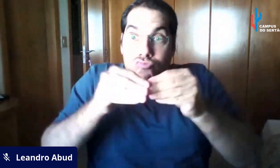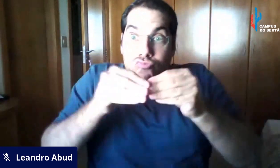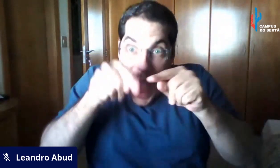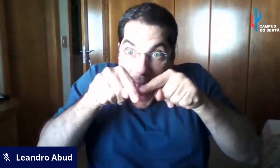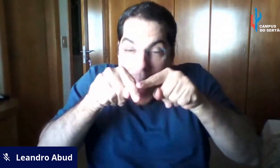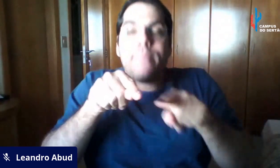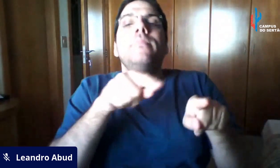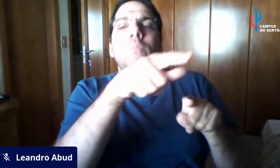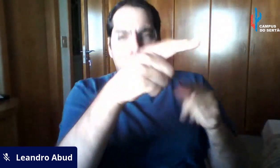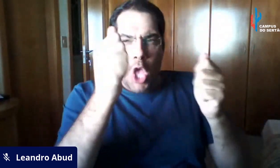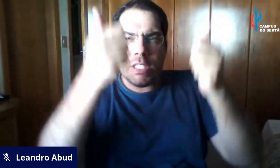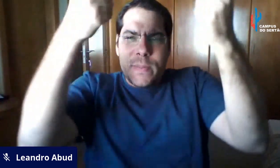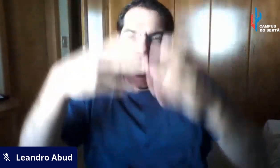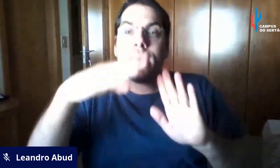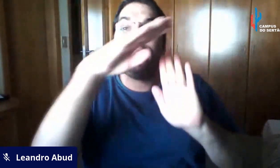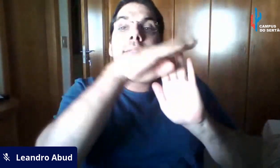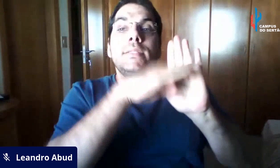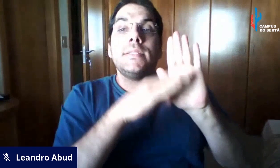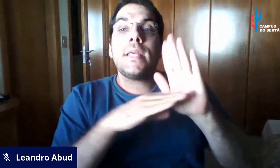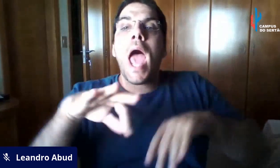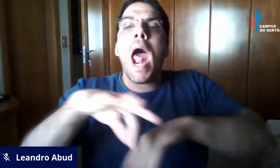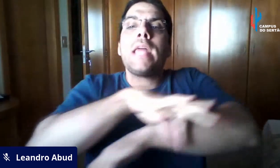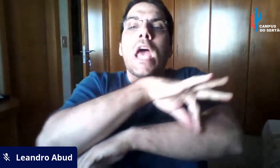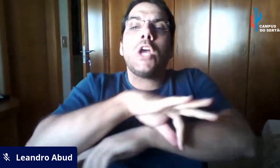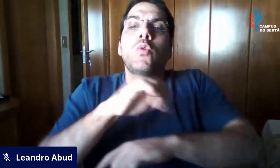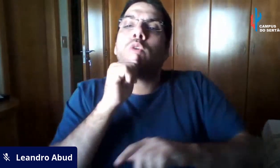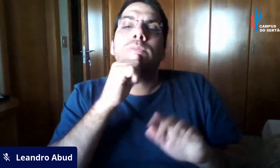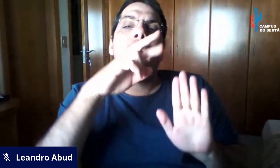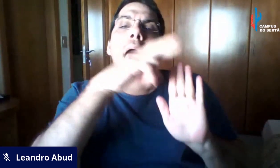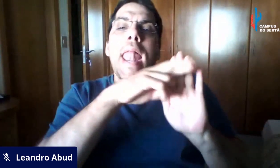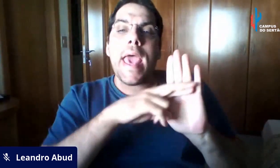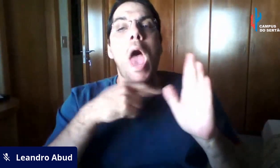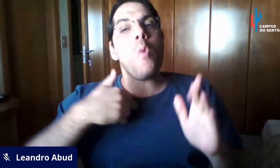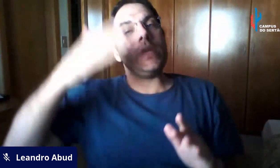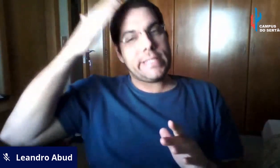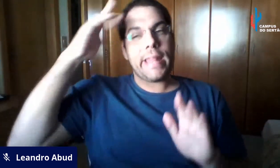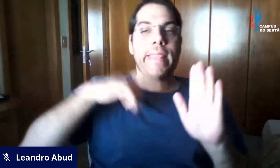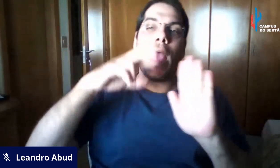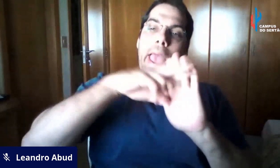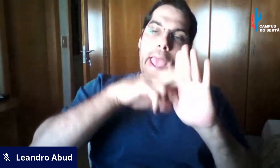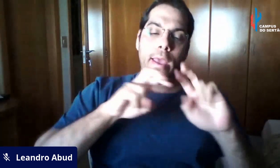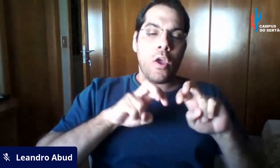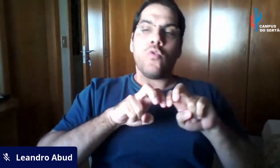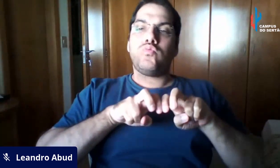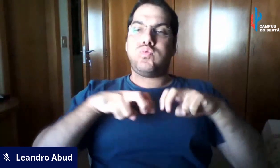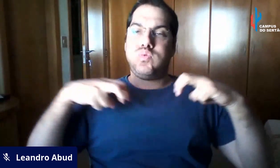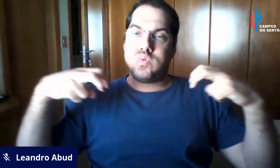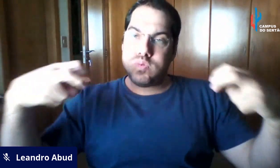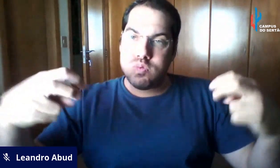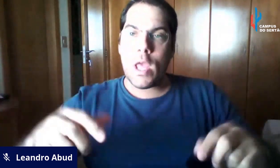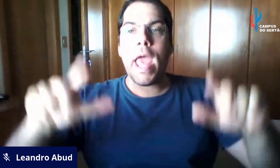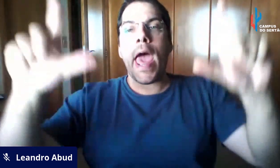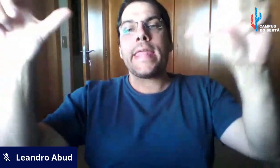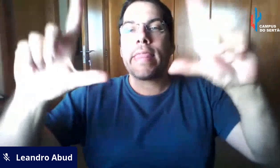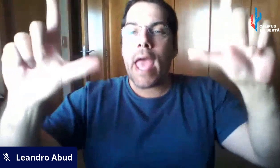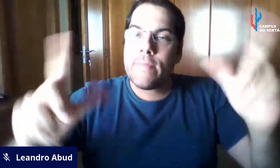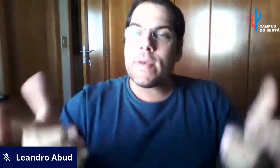me formei em arquitetura e eu tentei, então, juntar arquitetura e Letras Libras. Por exemplo, né, eu sei